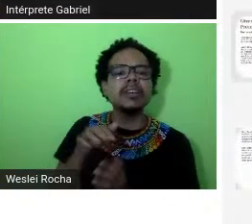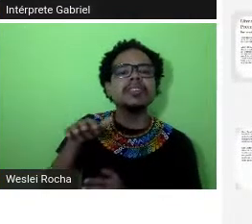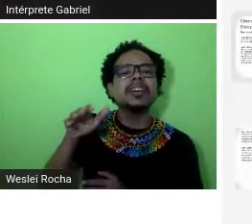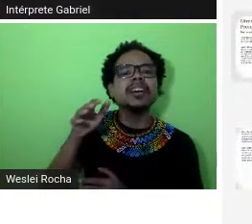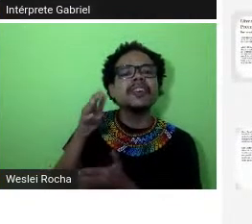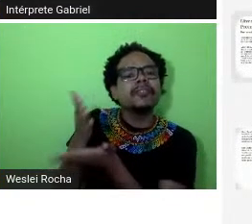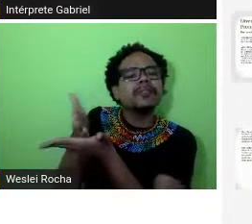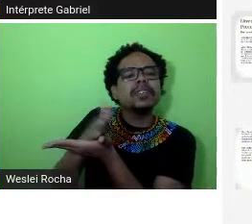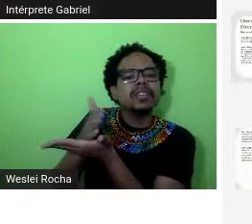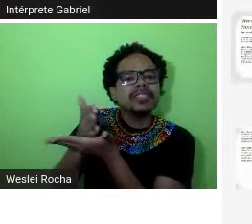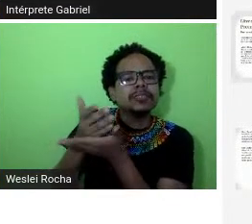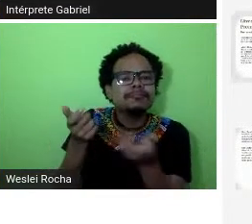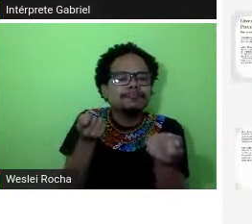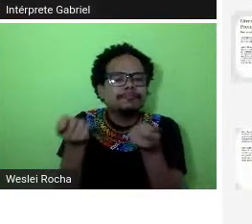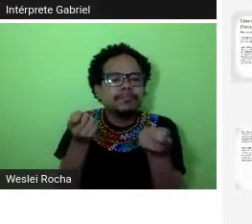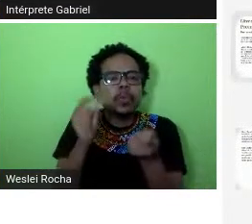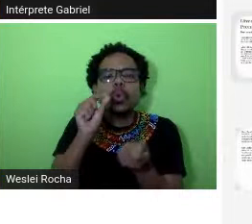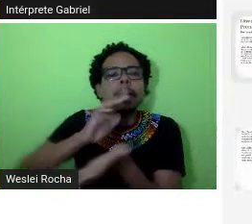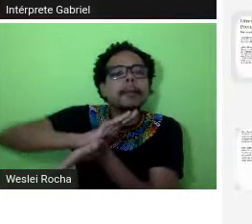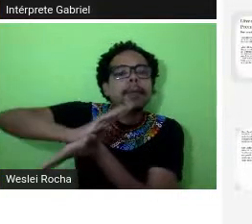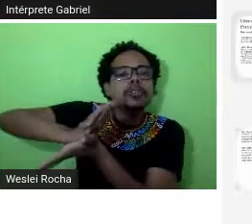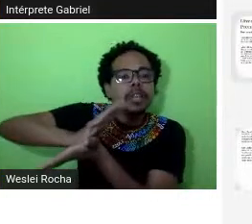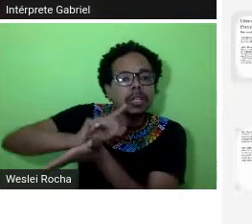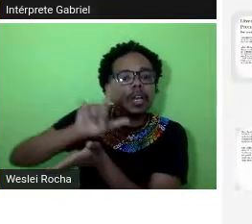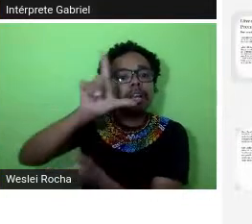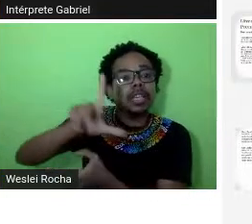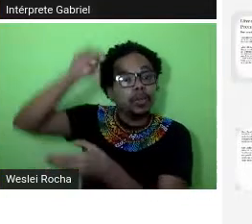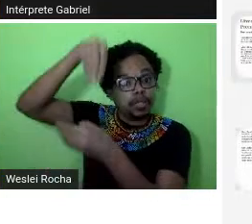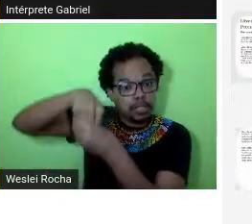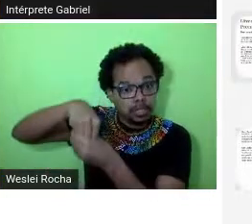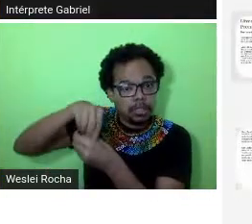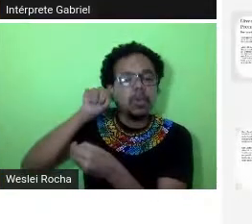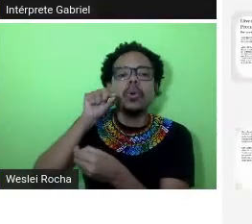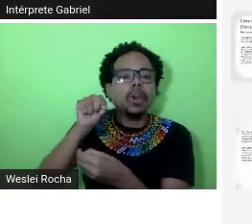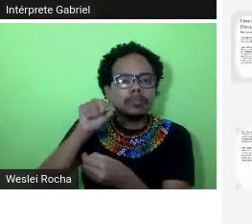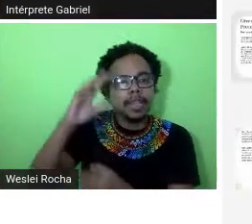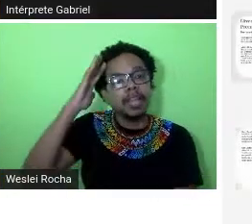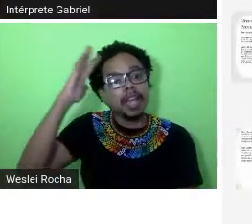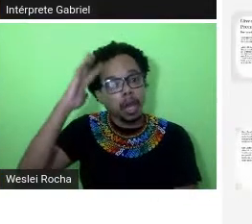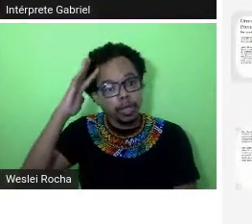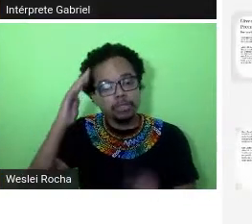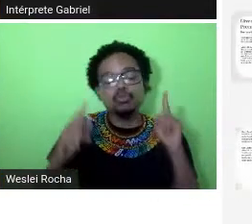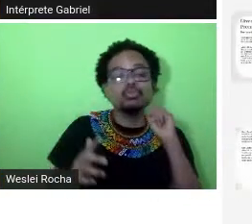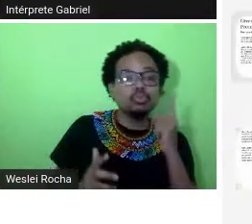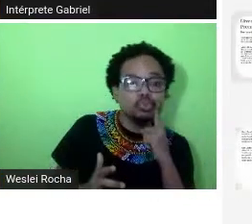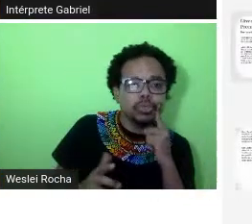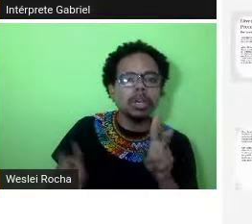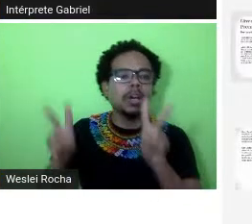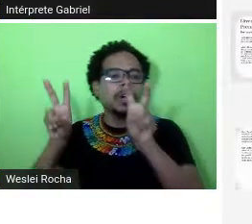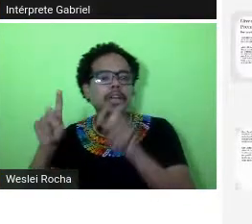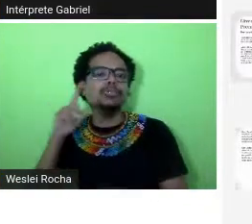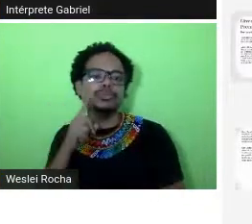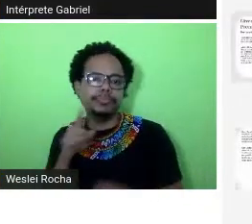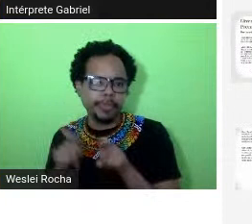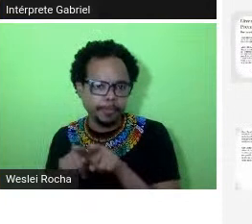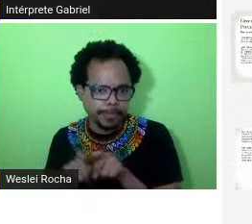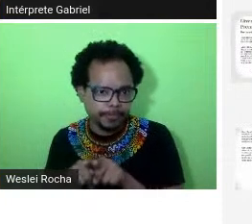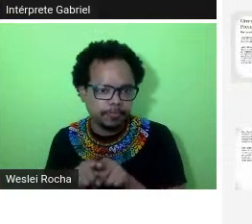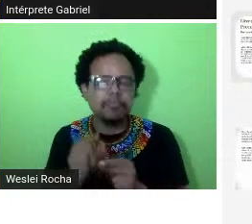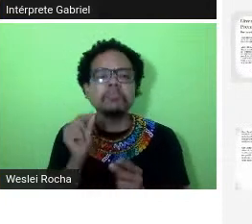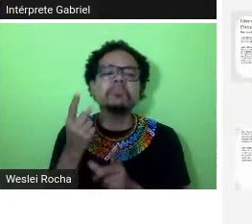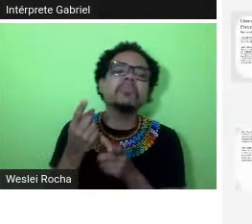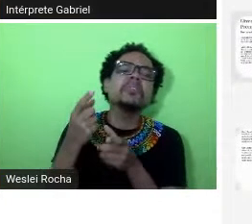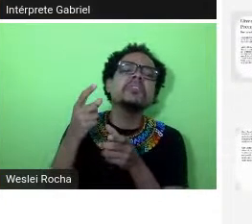eu irei fazer uma síntese sobre a minha apresentação temperatura fronteira e Preconceito